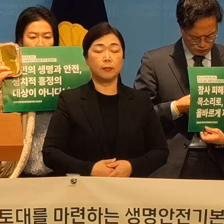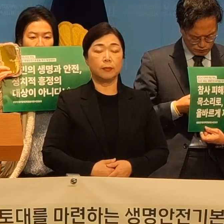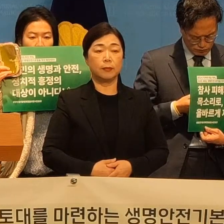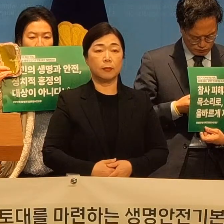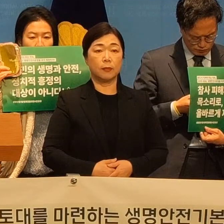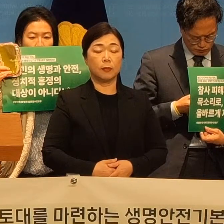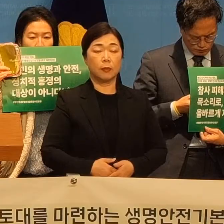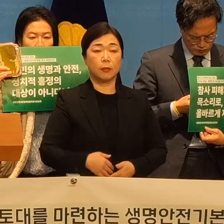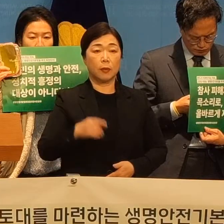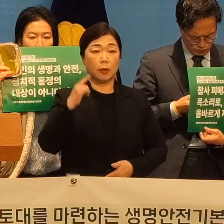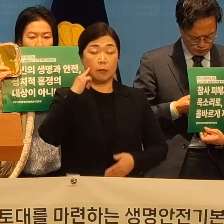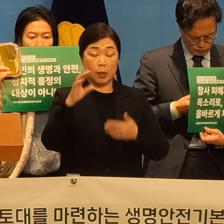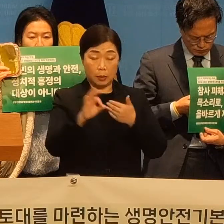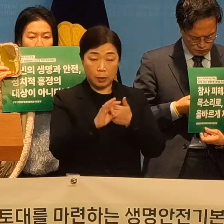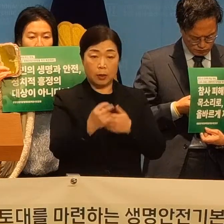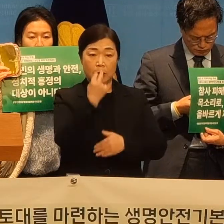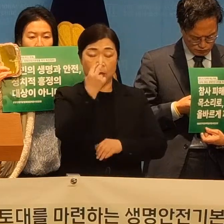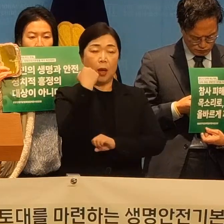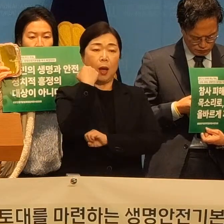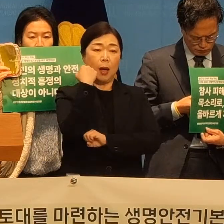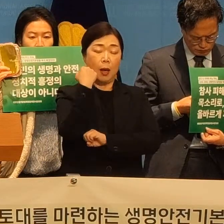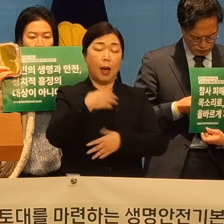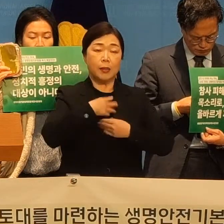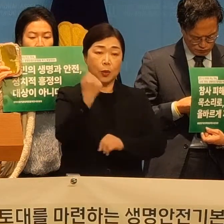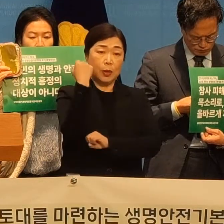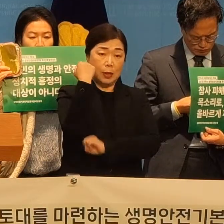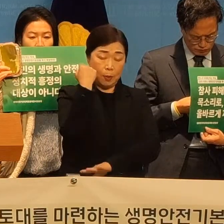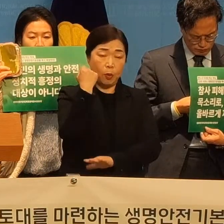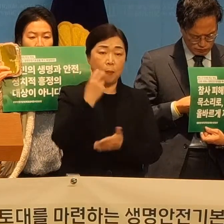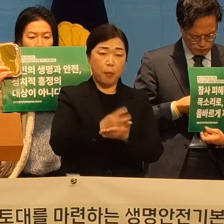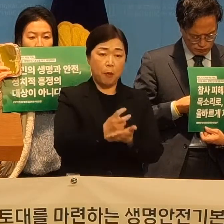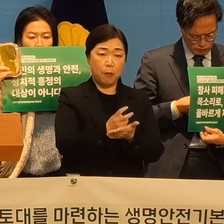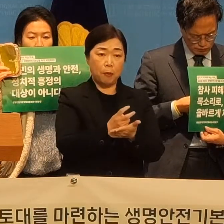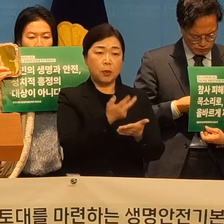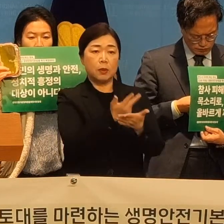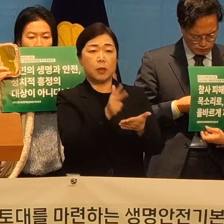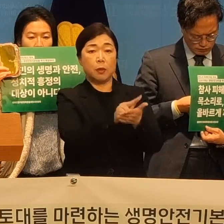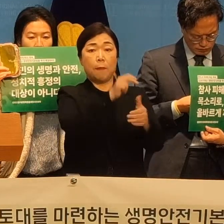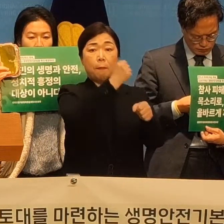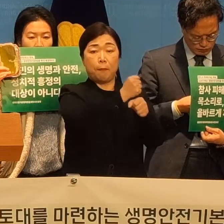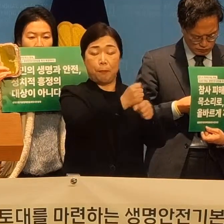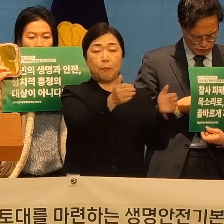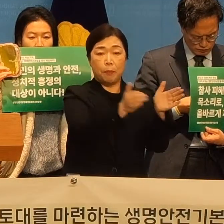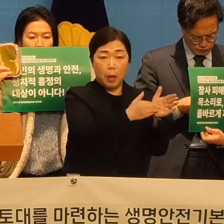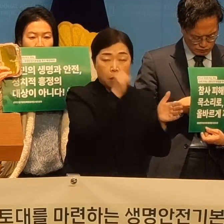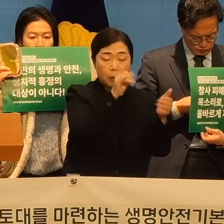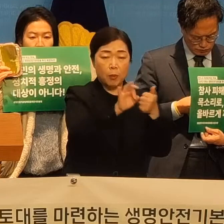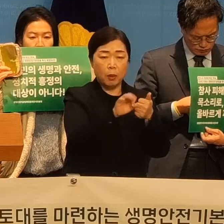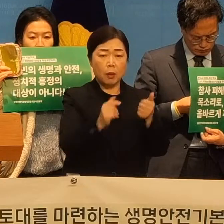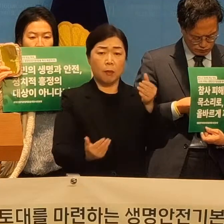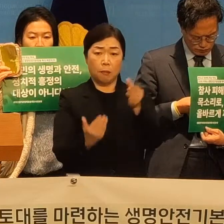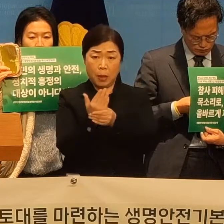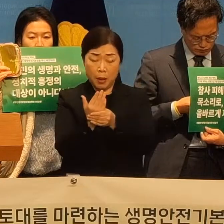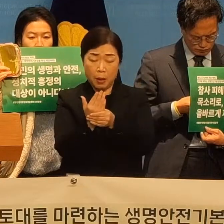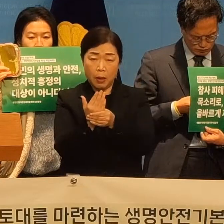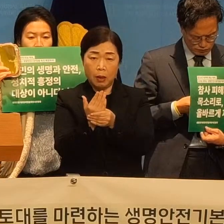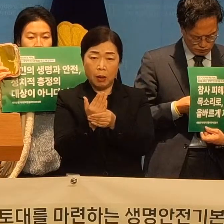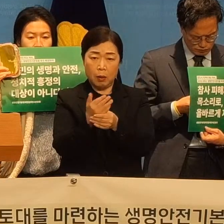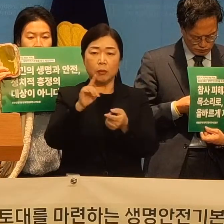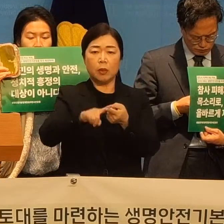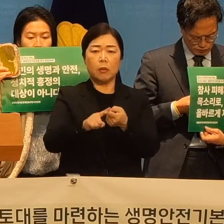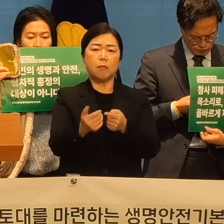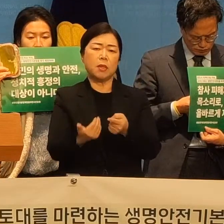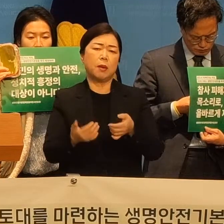만약 생명안전기본법이 제정되어 시행되었다면 이 안타까운 희생을 막을 수 있었을지도